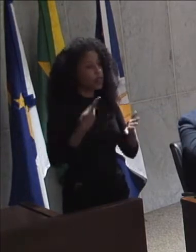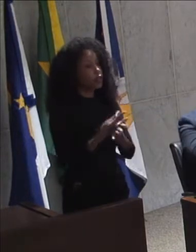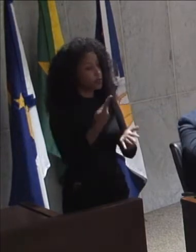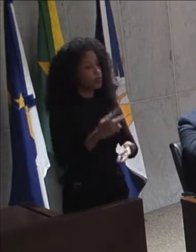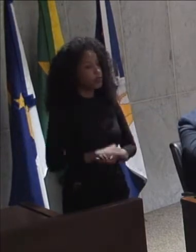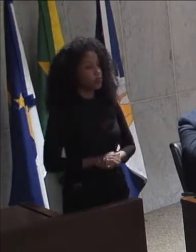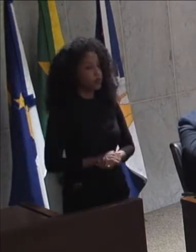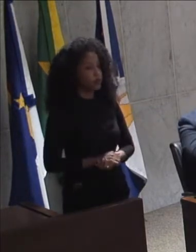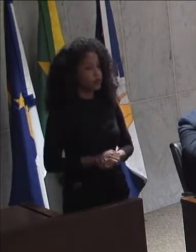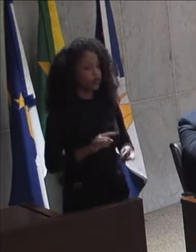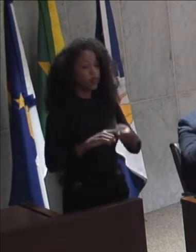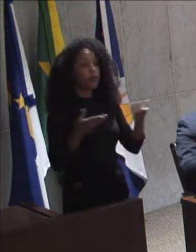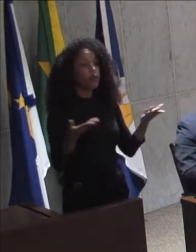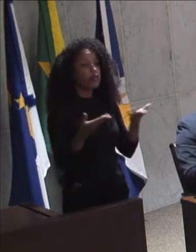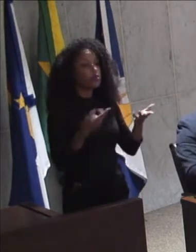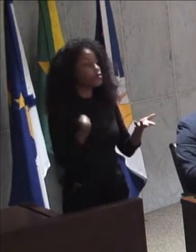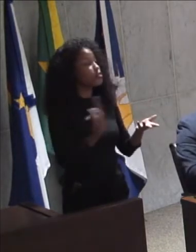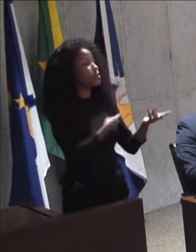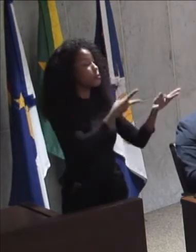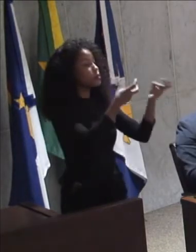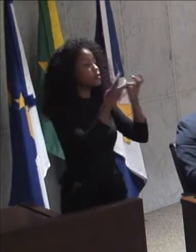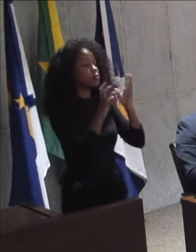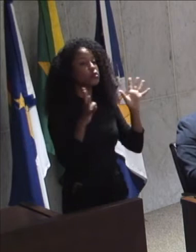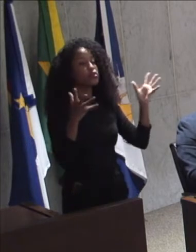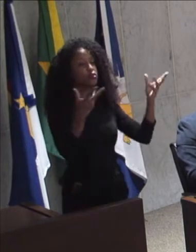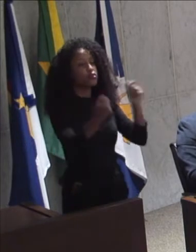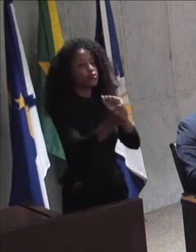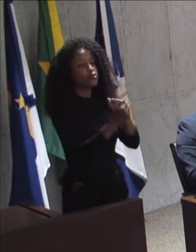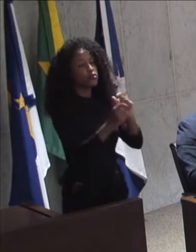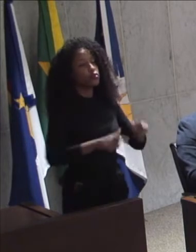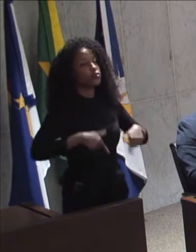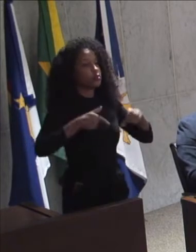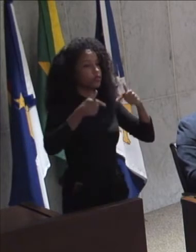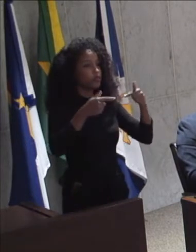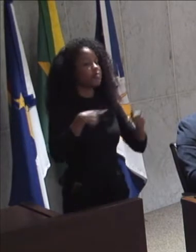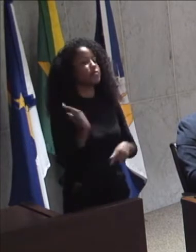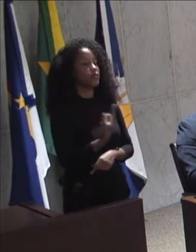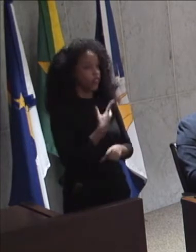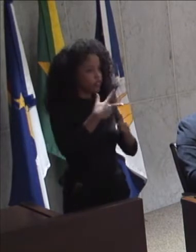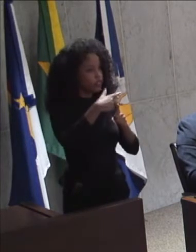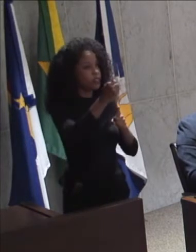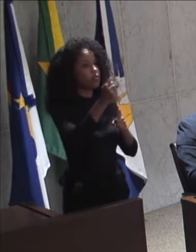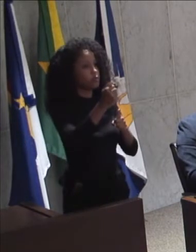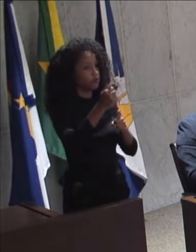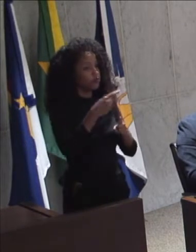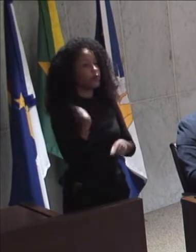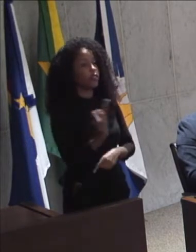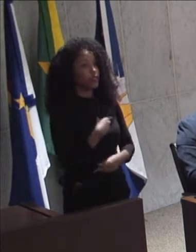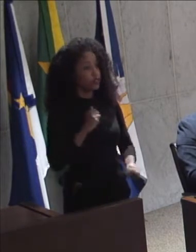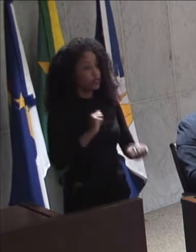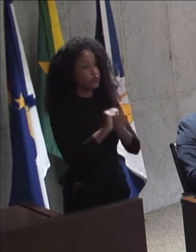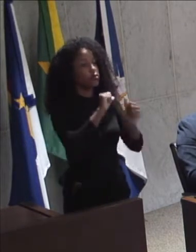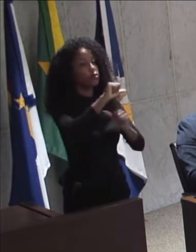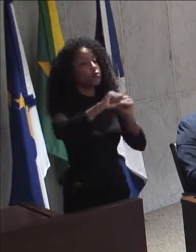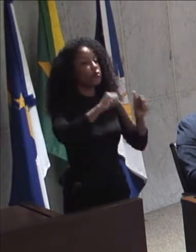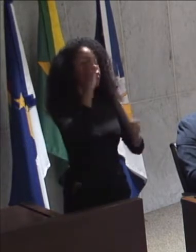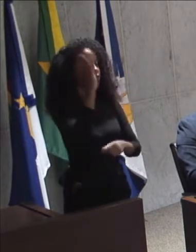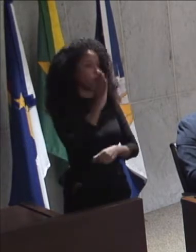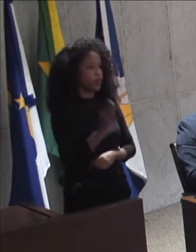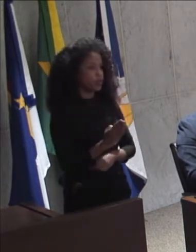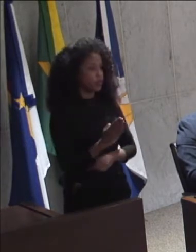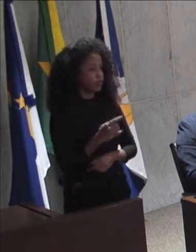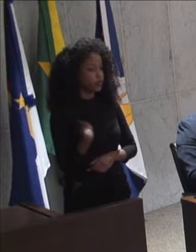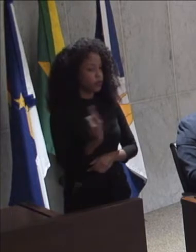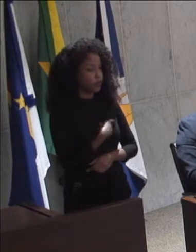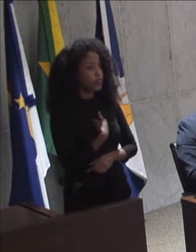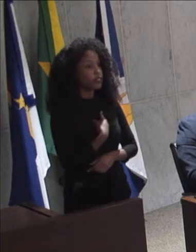Mas hoje a gente está vendo aqui, todos na luta junto. E juntos vamos vencer. Juntos vamos mudar a história desse Brasil. Juntos nós vamos